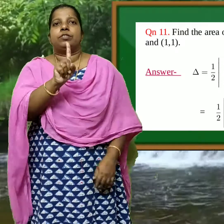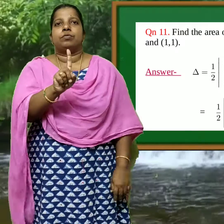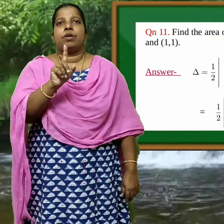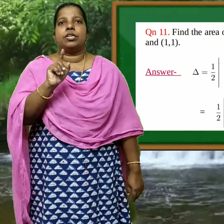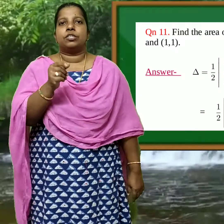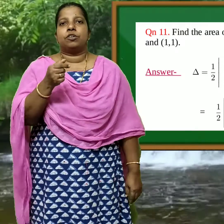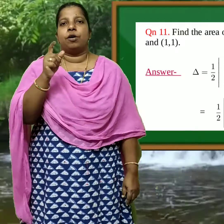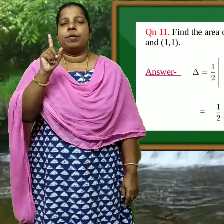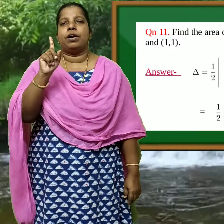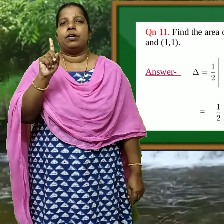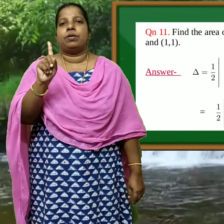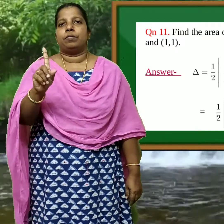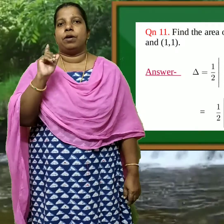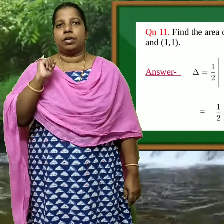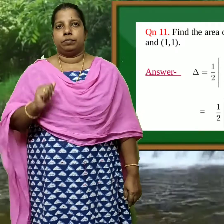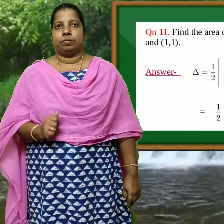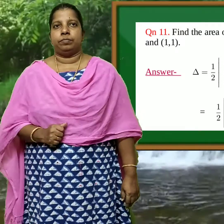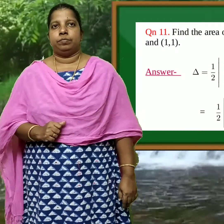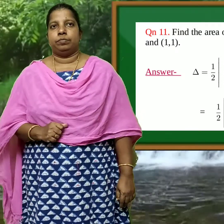അടുത്ത കോർഡിനേറ്റ് 1,1.